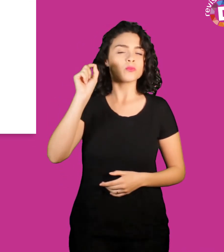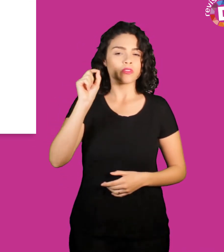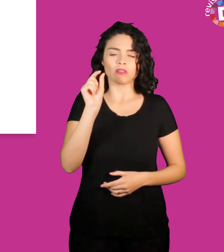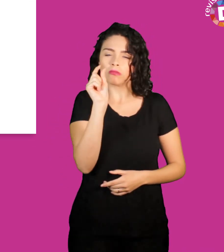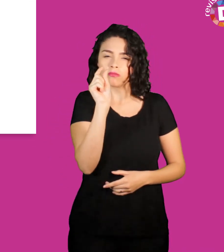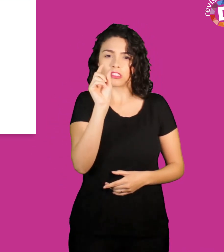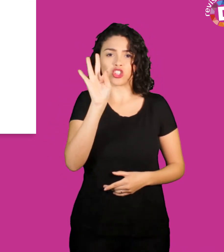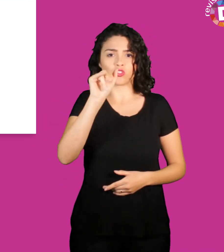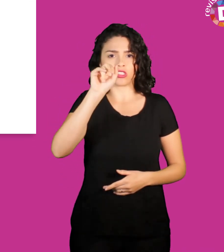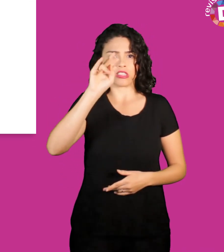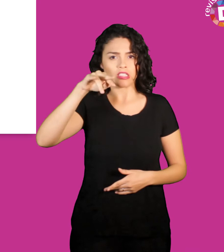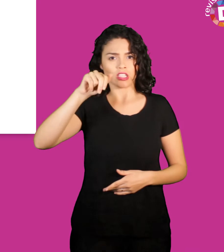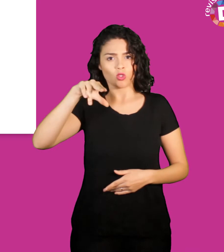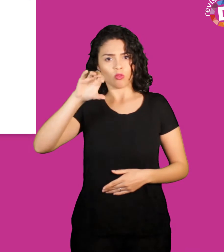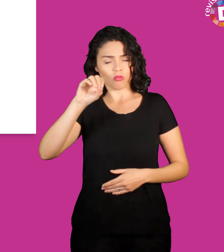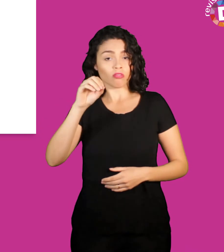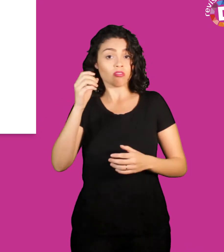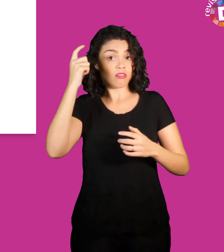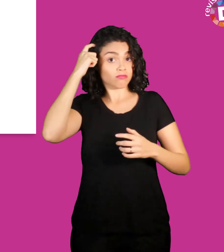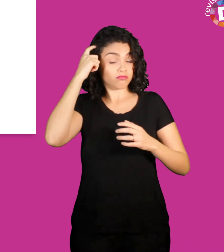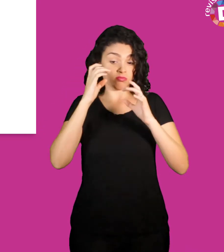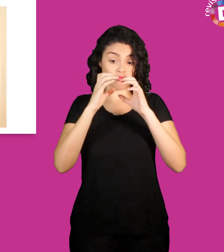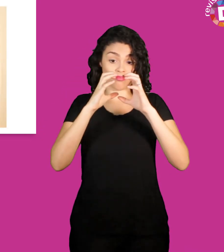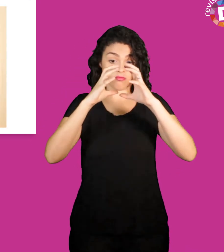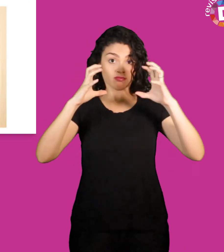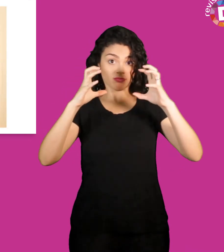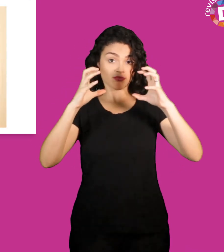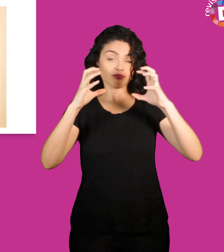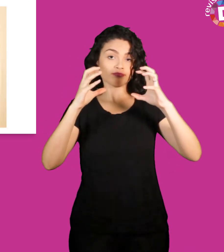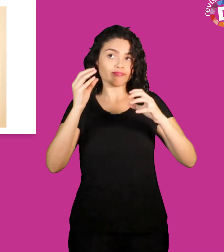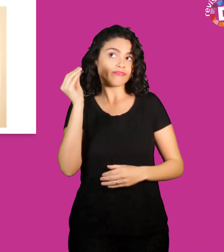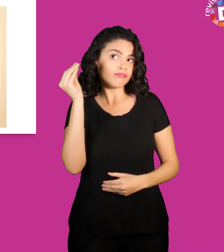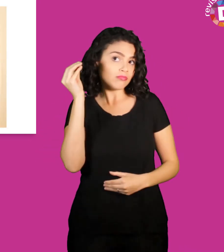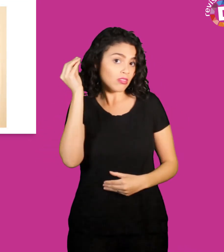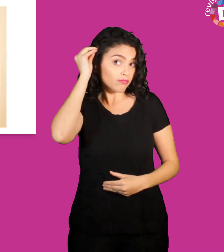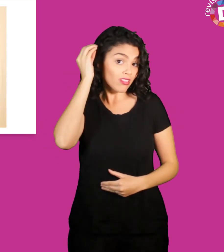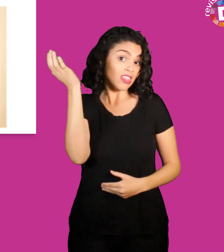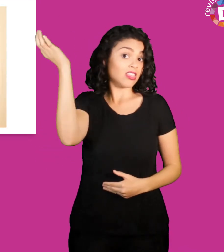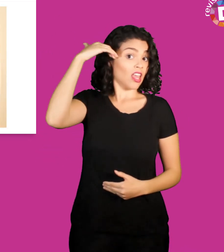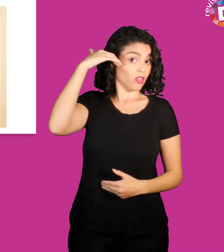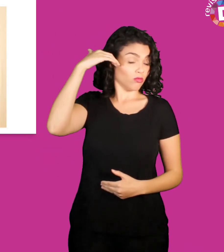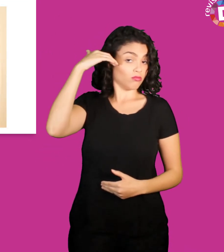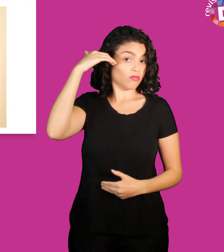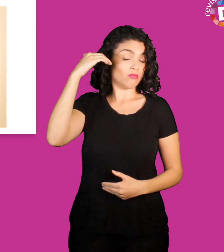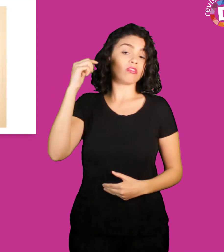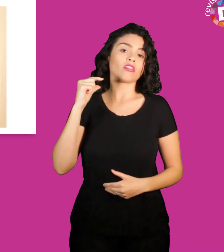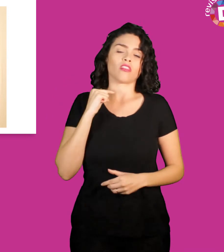fixado na calota craniana atrás da orelha com uma pequena e única